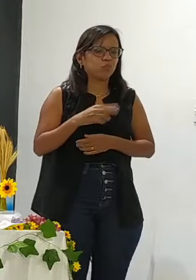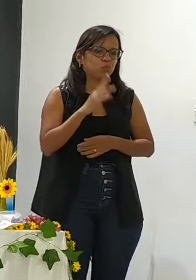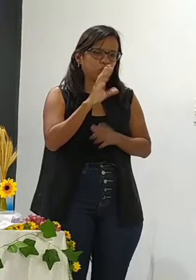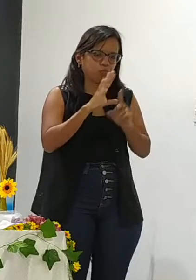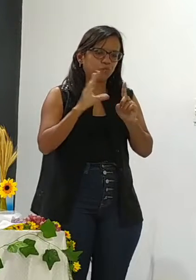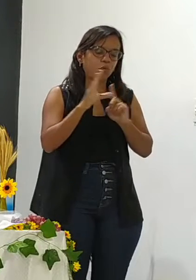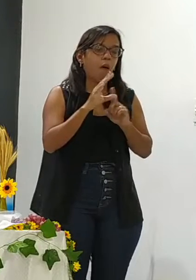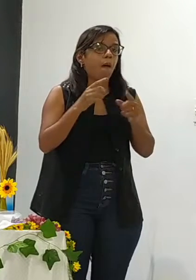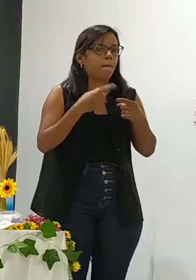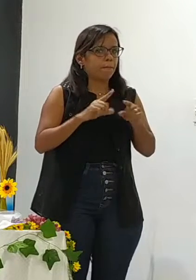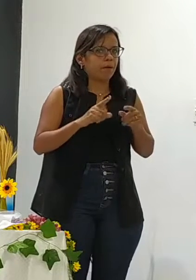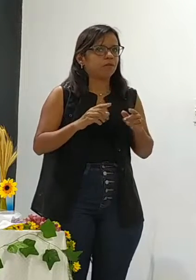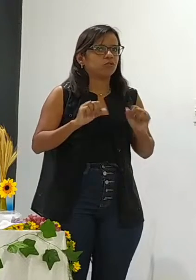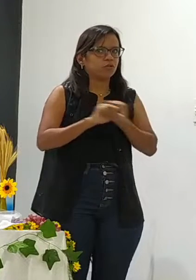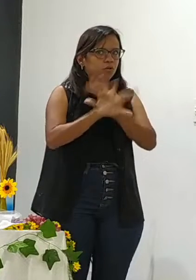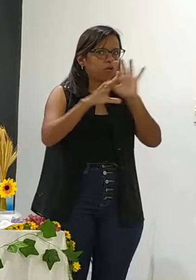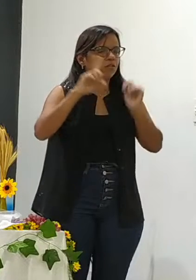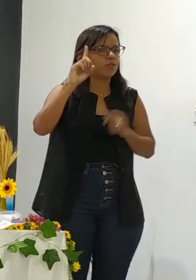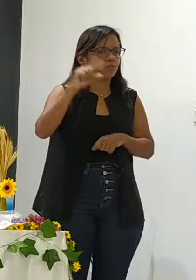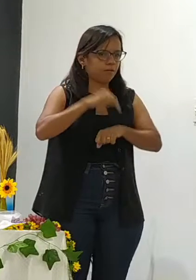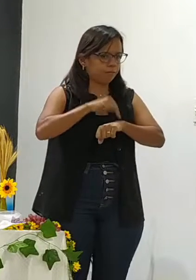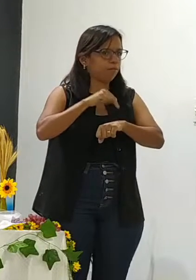Mas, para a glória de Deus, chegamos aqui.